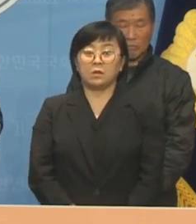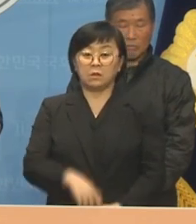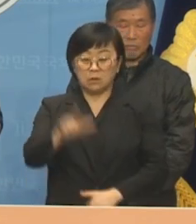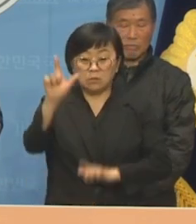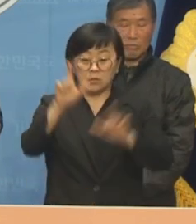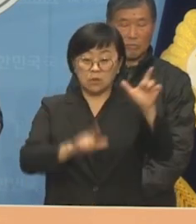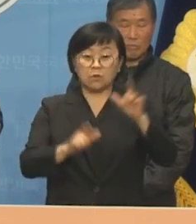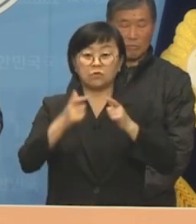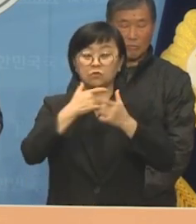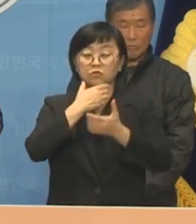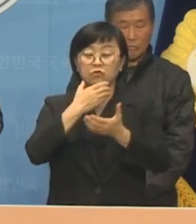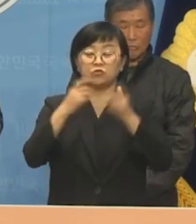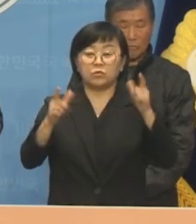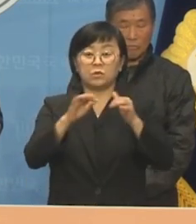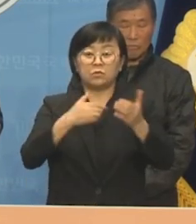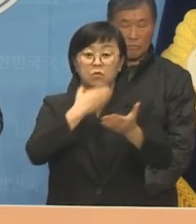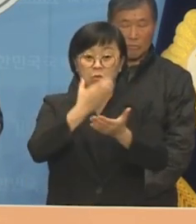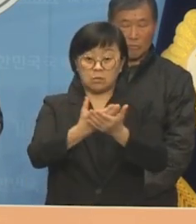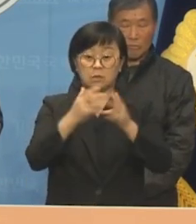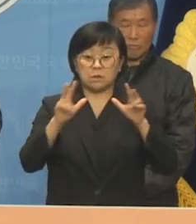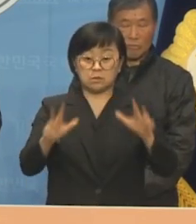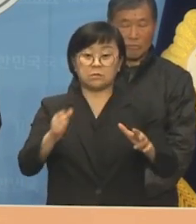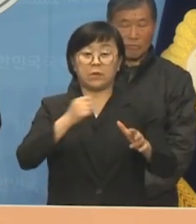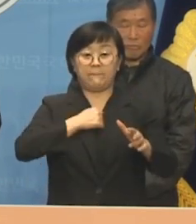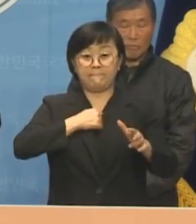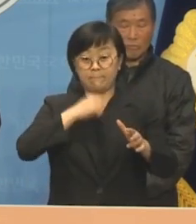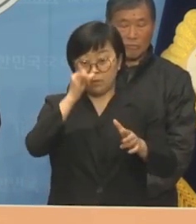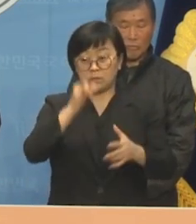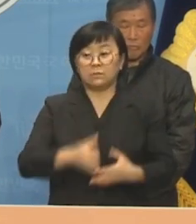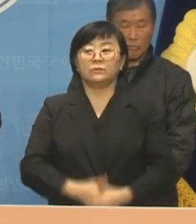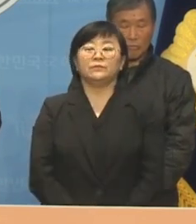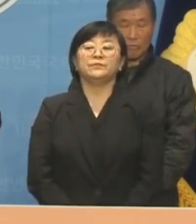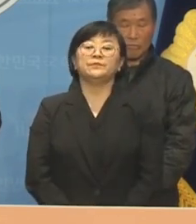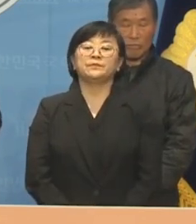형태로 주민들을 속여서 주민들은 지금 답답해하고 있습니다.